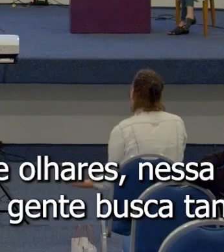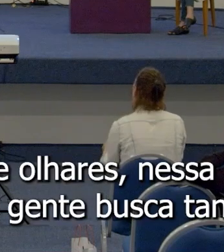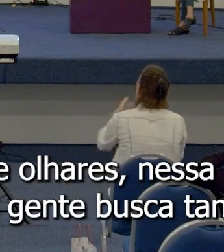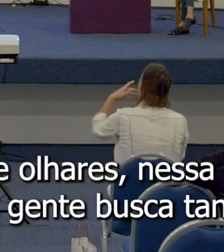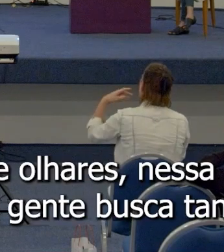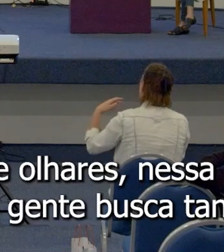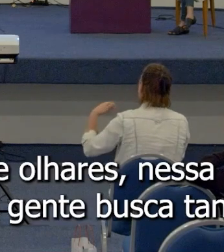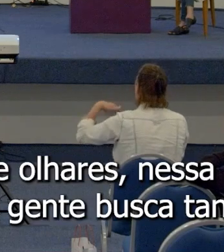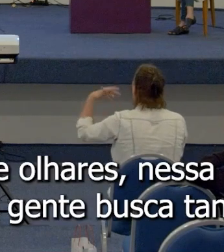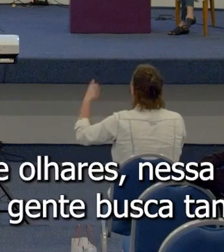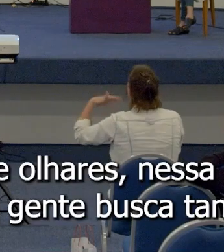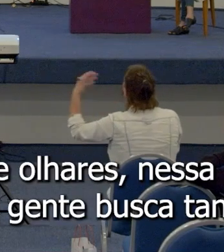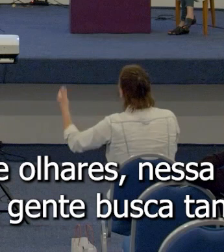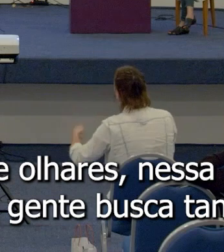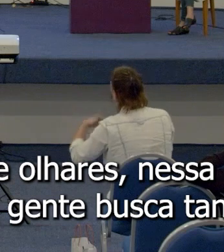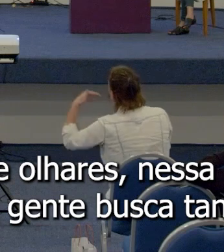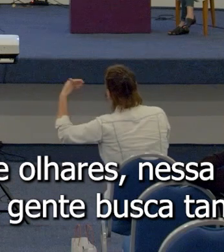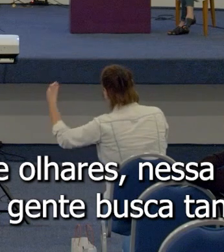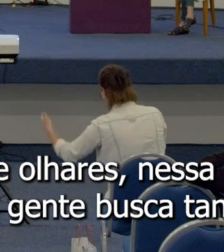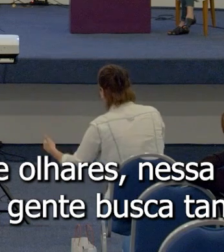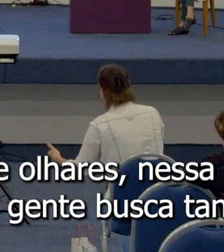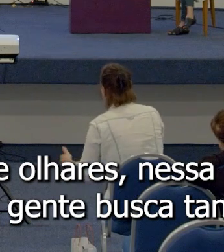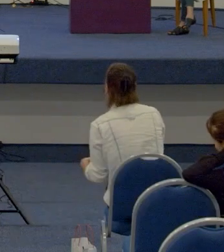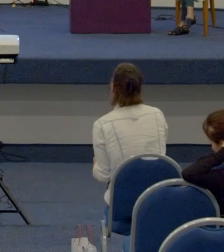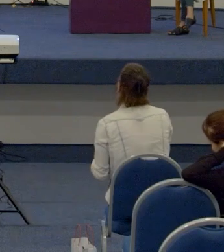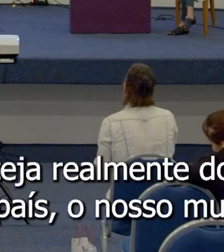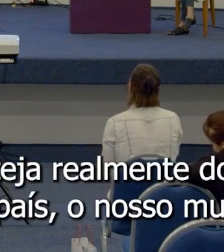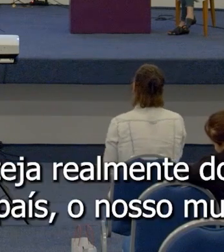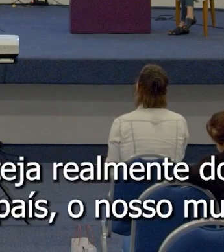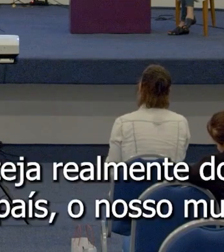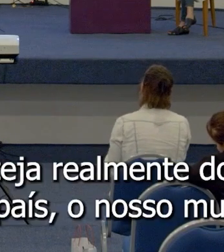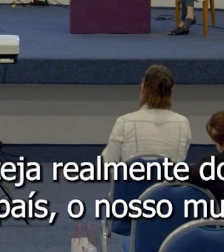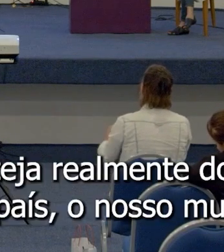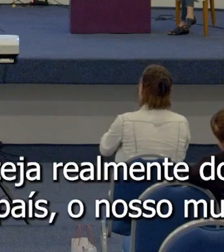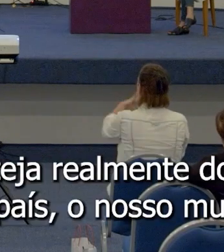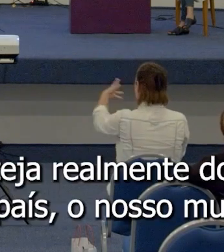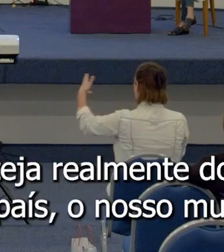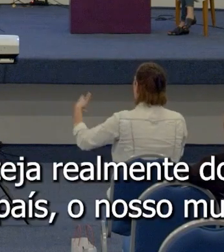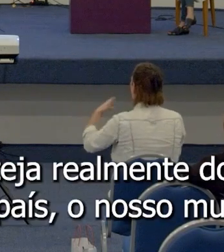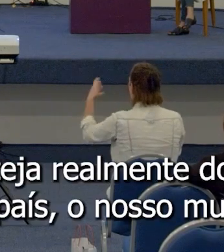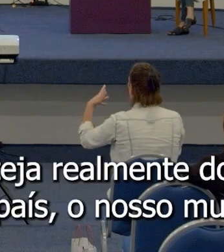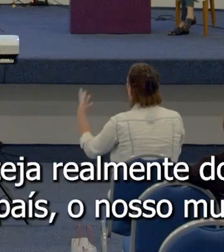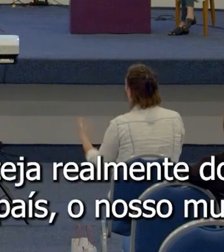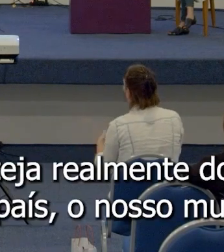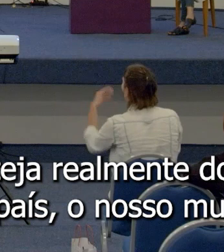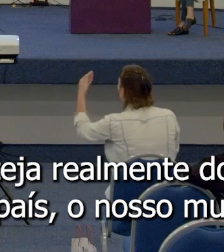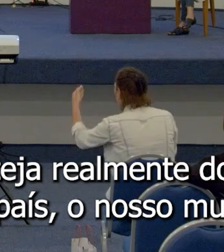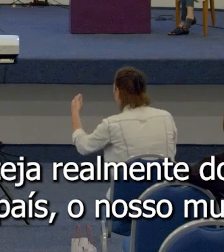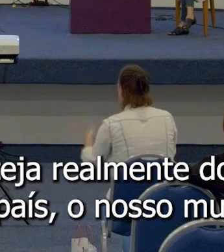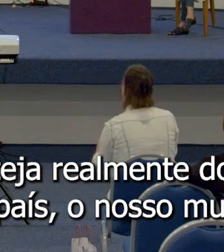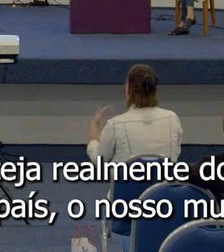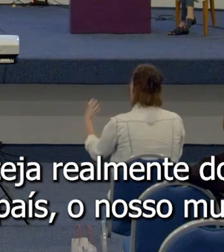Outros ângulos de olhares, né? Essa multiplicidade que a gente busca tanto e que a gente quer que esteja realmente dominando a